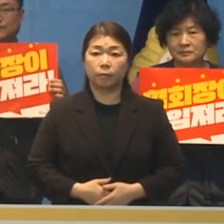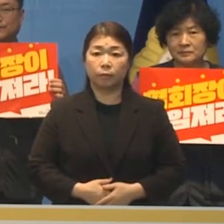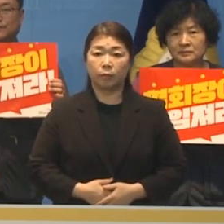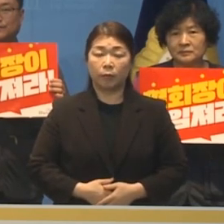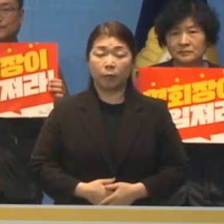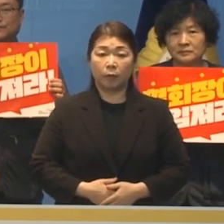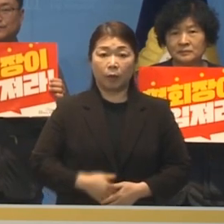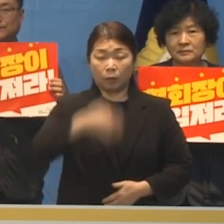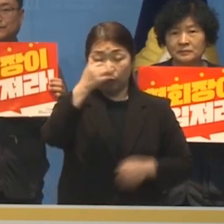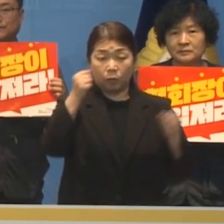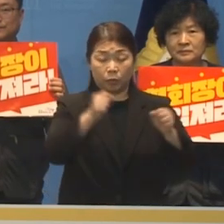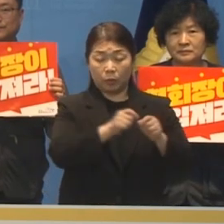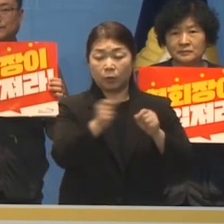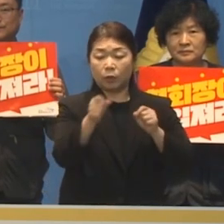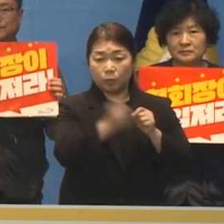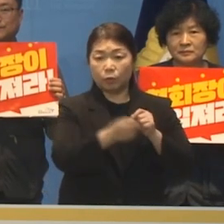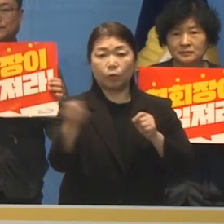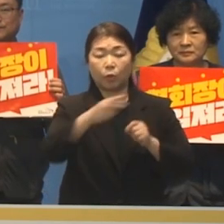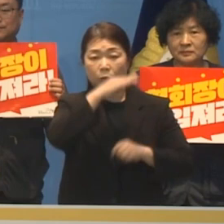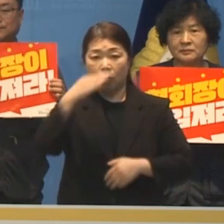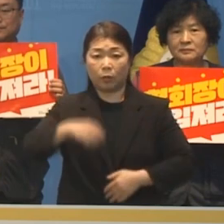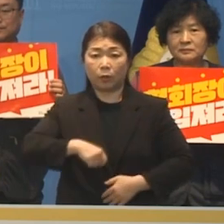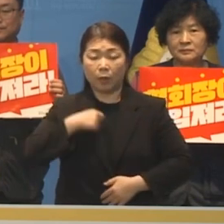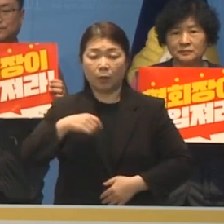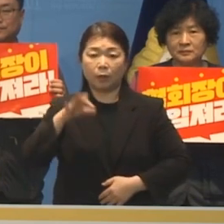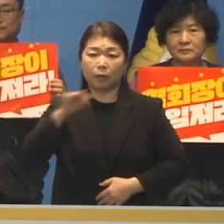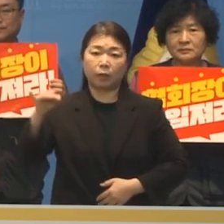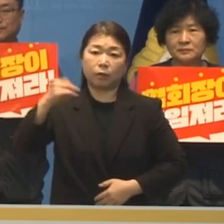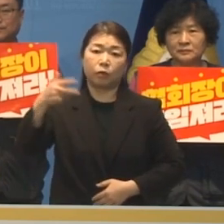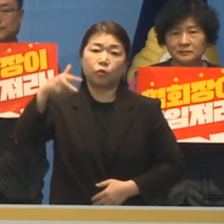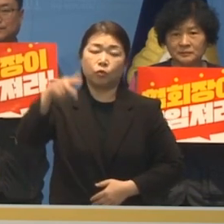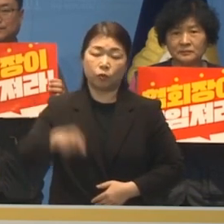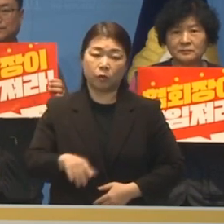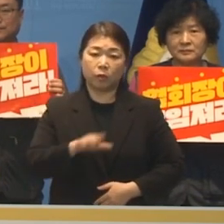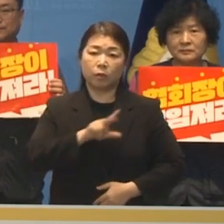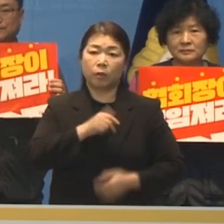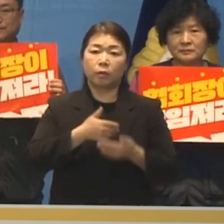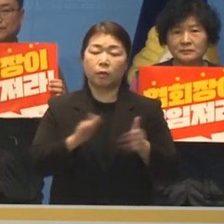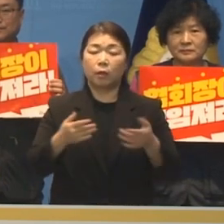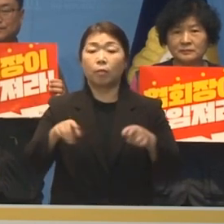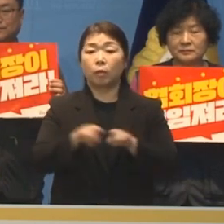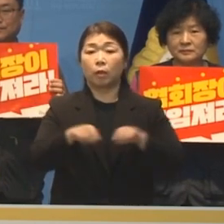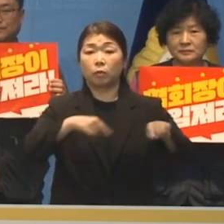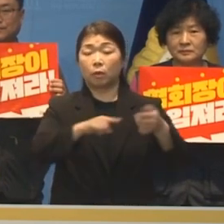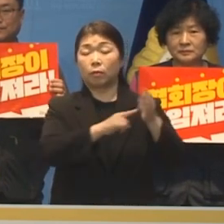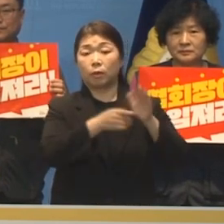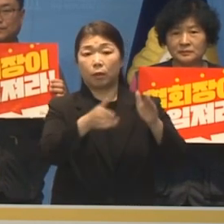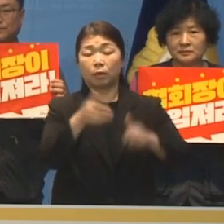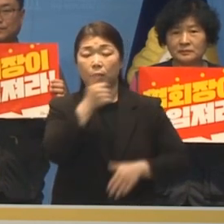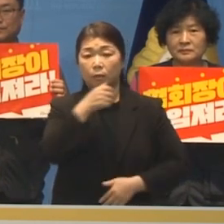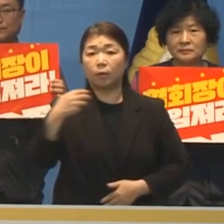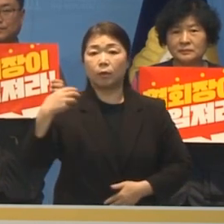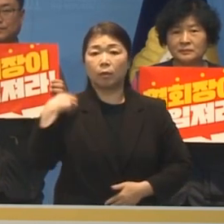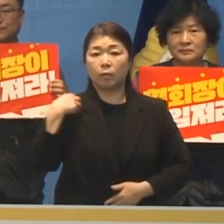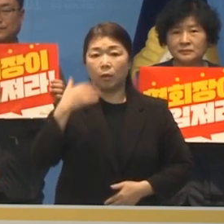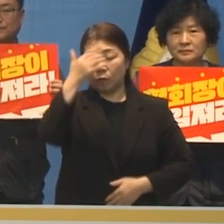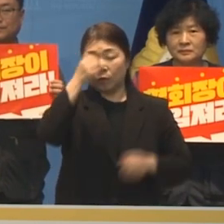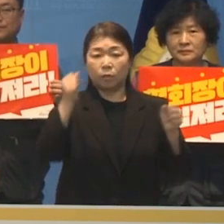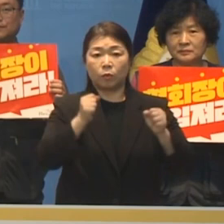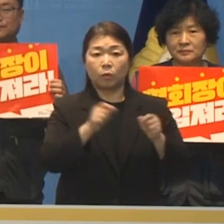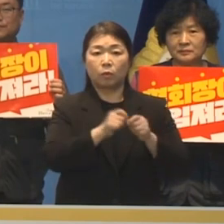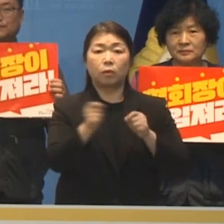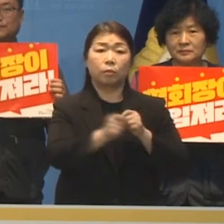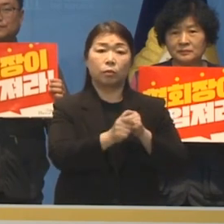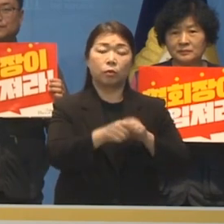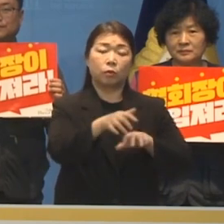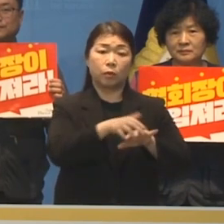정의당 이은주 의원실이 공동으로 주관하는 기자회견 시작하도록 하겠습니다. 저는 사회를 맡은 충북지역평등지부